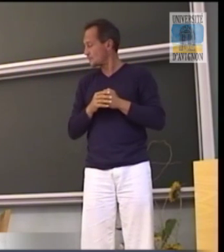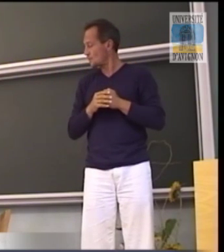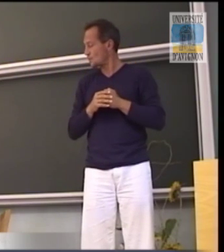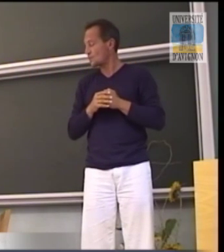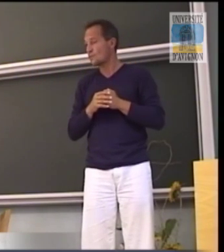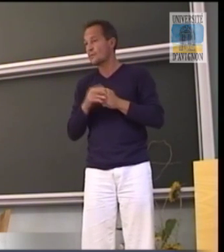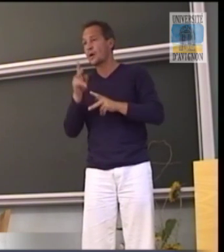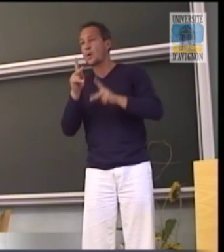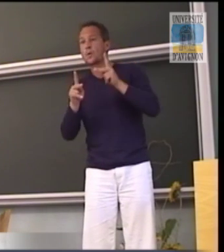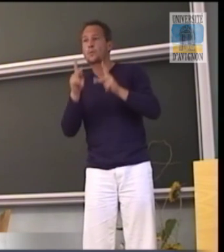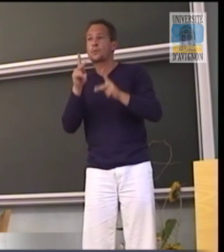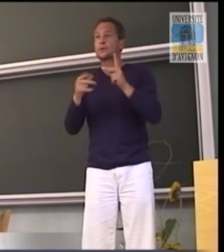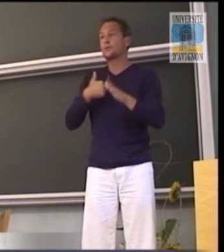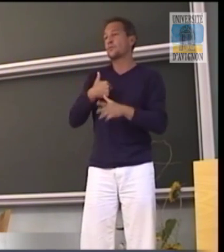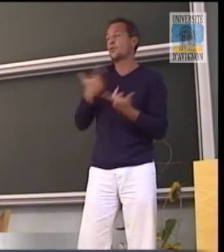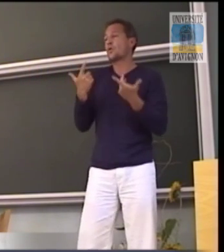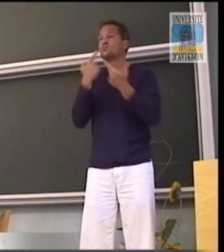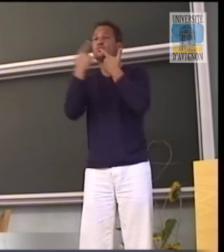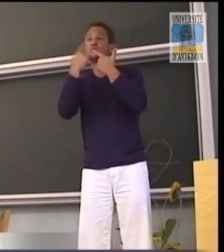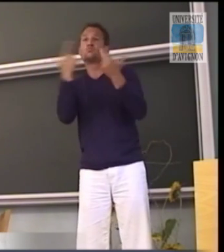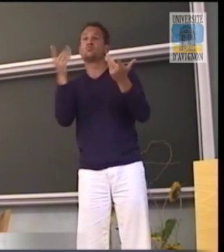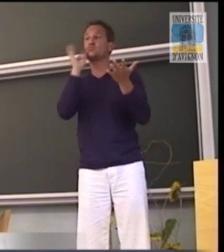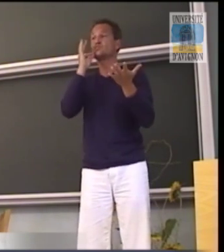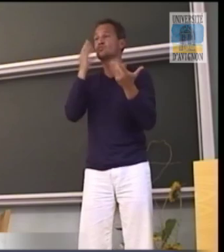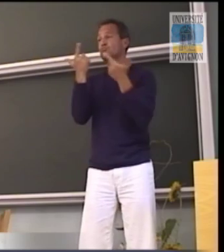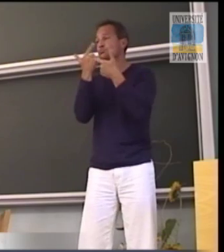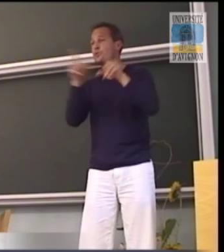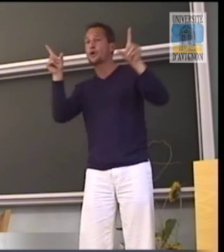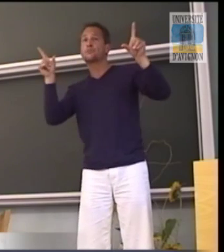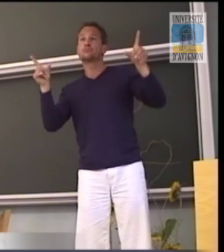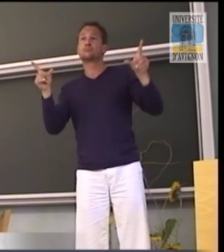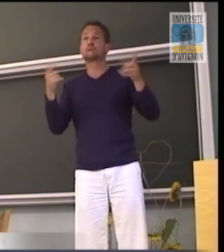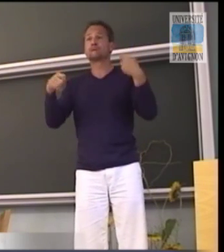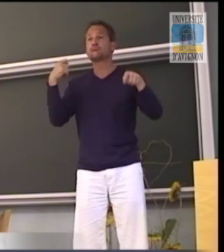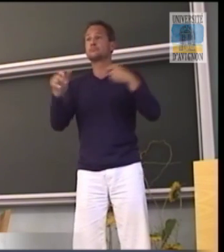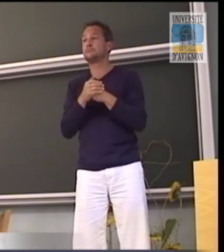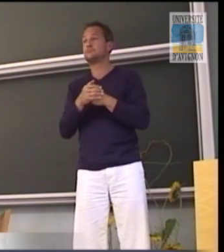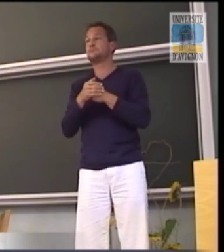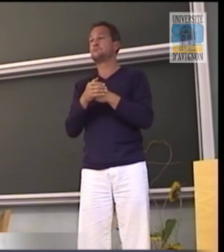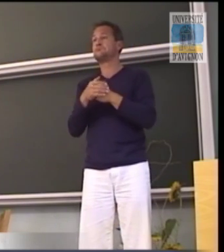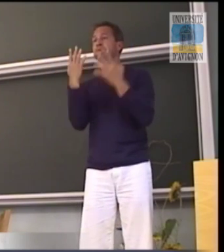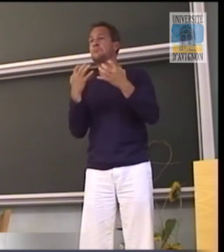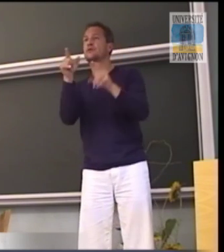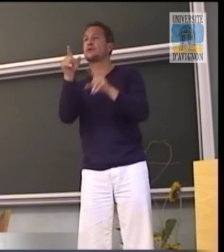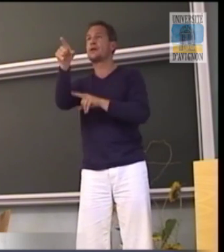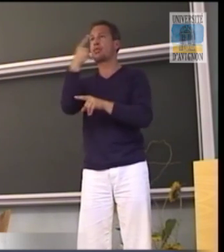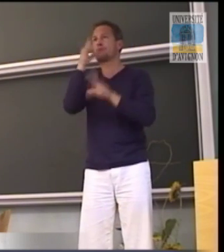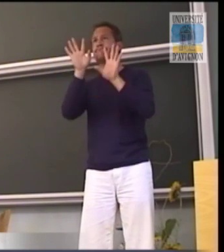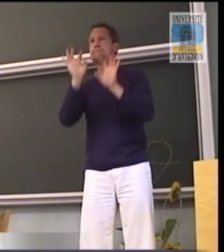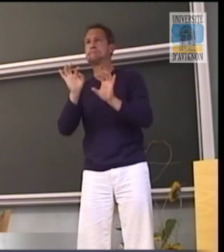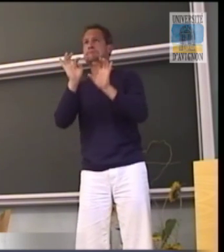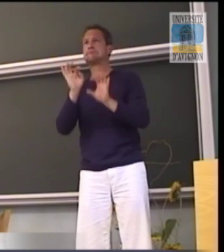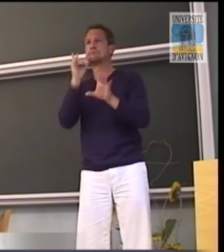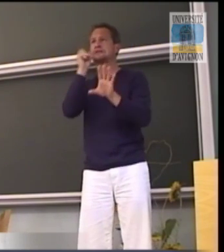maîtrise du sujet qui faisait que j'en parlais aisément et donc c'était pour les gens un peu plus difficile de se dire qu'est-ce qu'on va dire après ça, peut-être que tout a été dit.